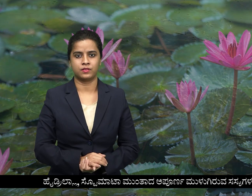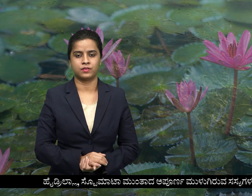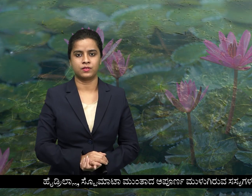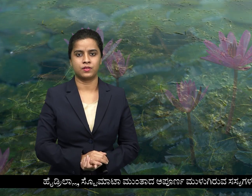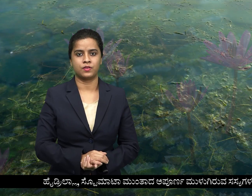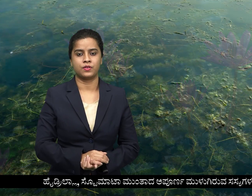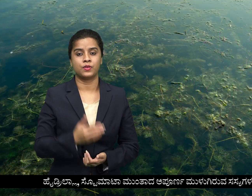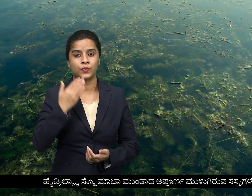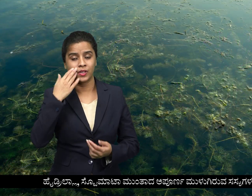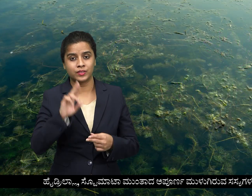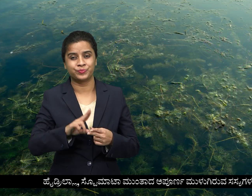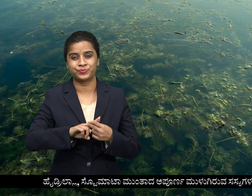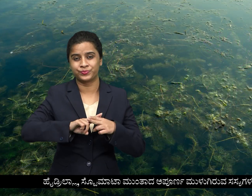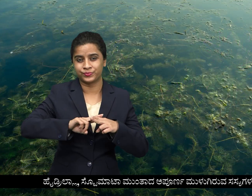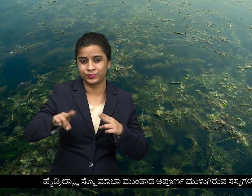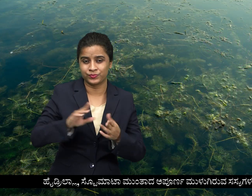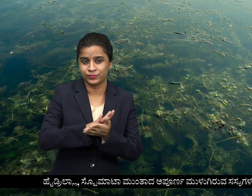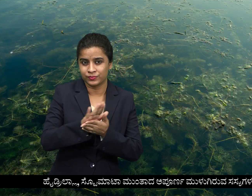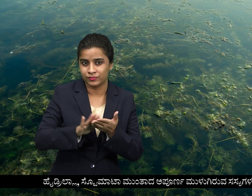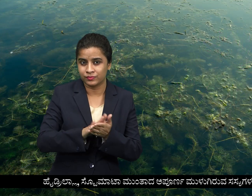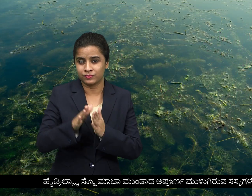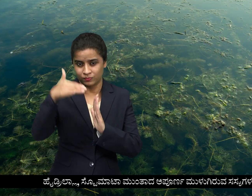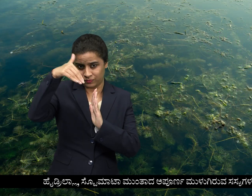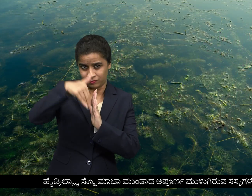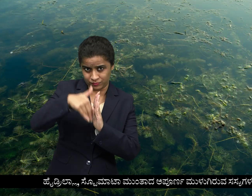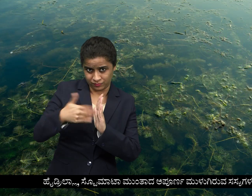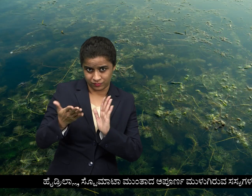ಹೈಡ್ರಿಲ್ಲಾ, ಸ್ಟೊಮಾಟಾ ಮುಂತಾದ ಅಪೂರ್ಣ ಮುಳುಗಿರುವ ಸಸ್ಯಗಳು ಇರುವುದಿಲ್ಲ.